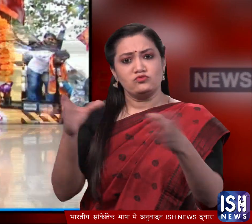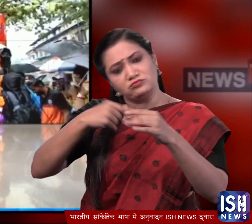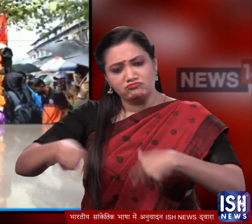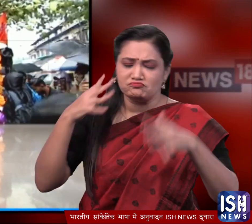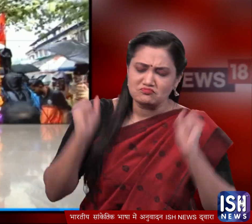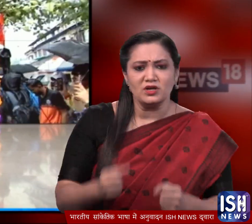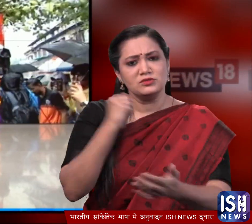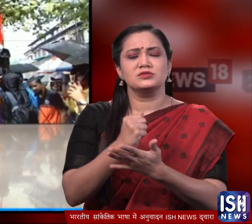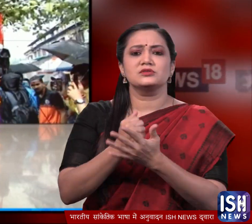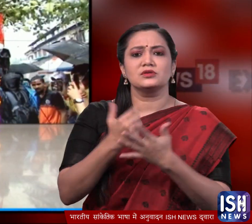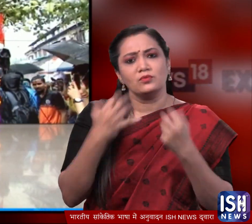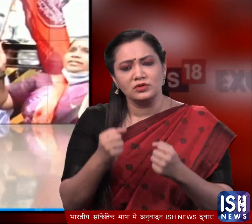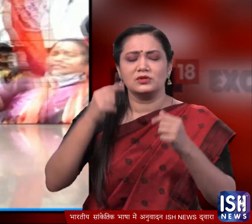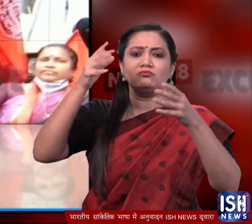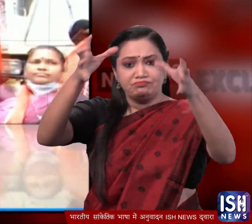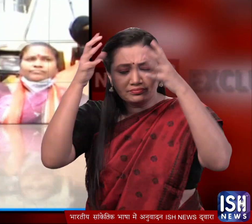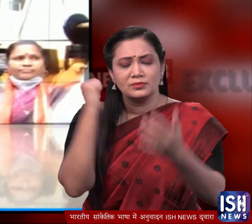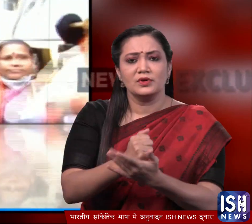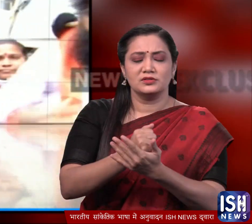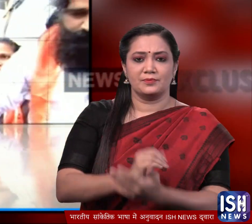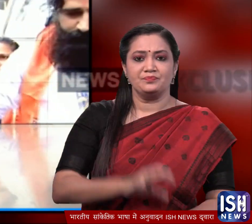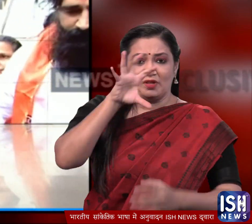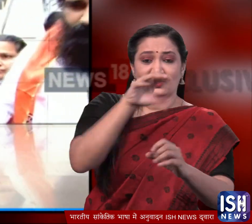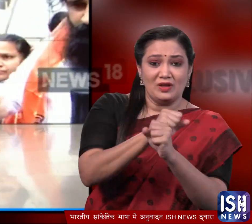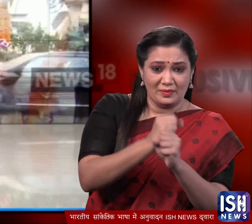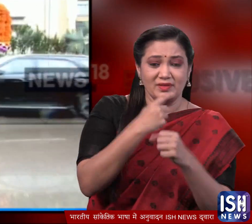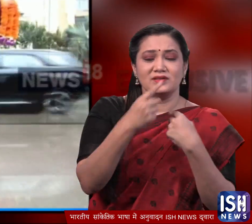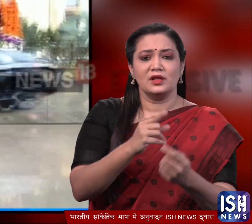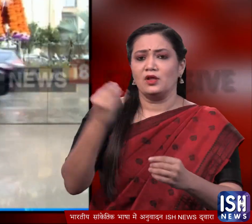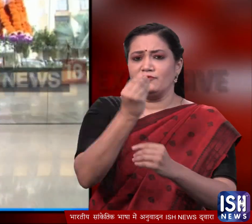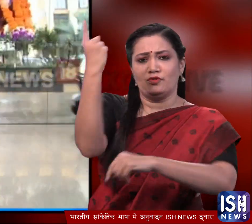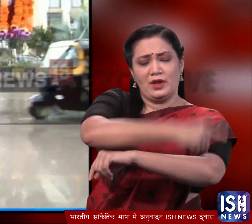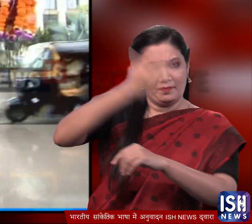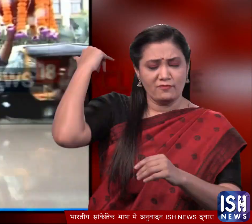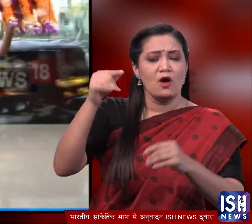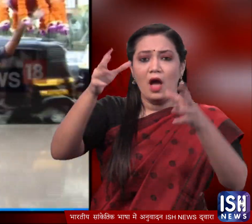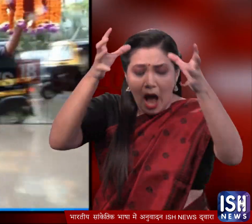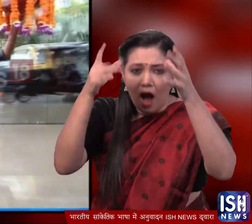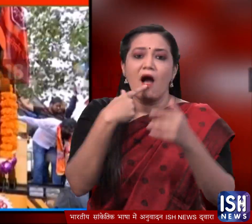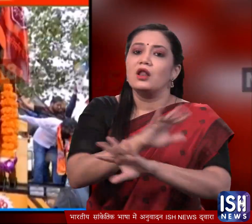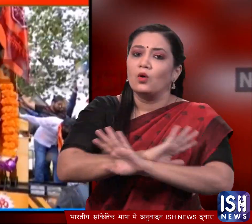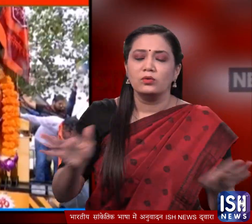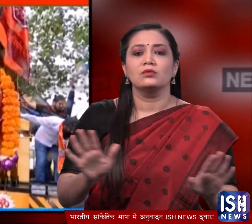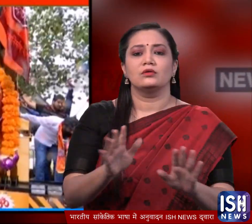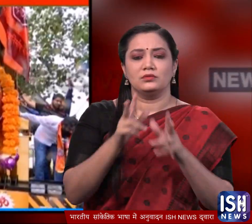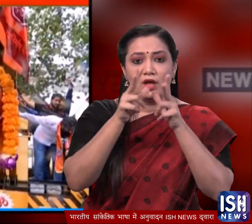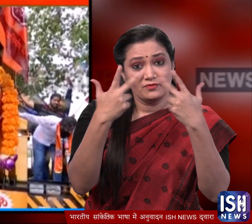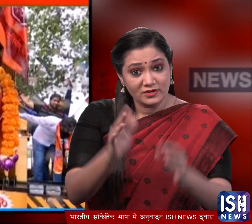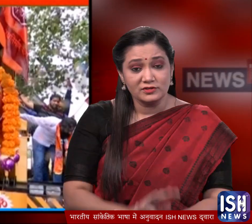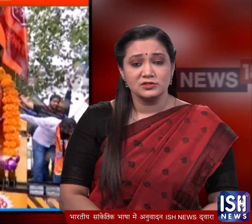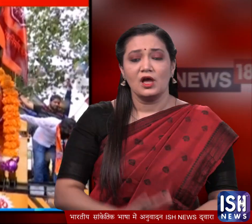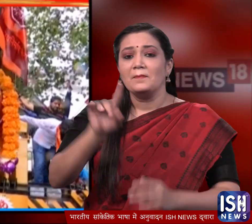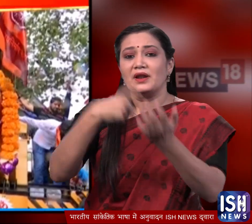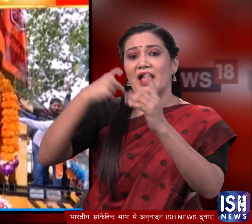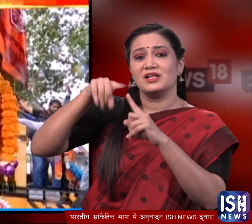कोशिश की। राज्य सरकार ने कोरोना महामारी की वजह से कुछ दिन पहले ही इस पर रोक लगा दी थी, लेकिन